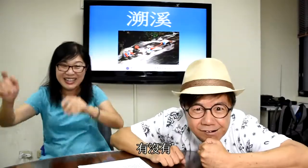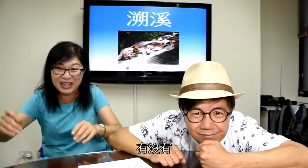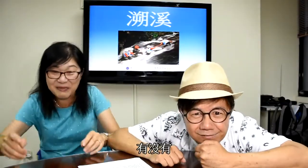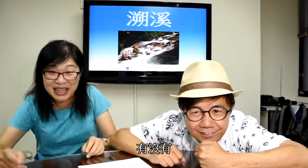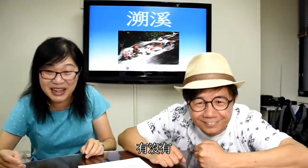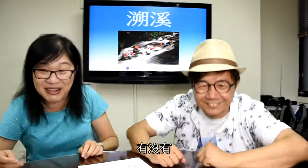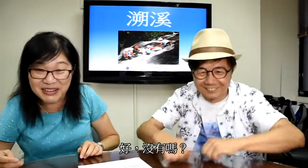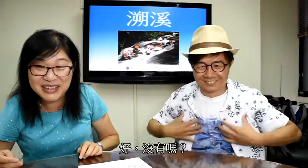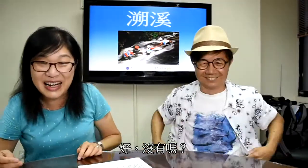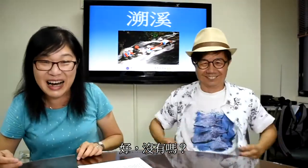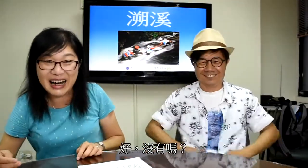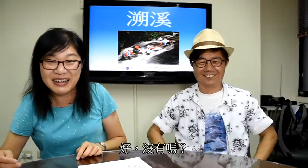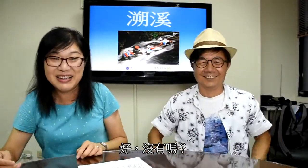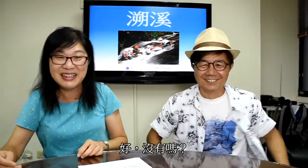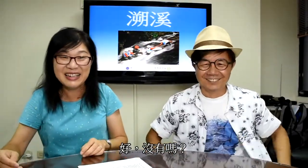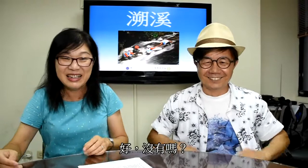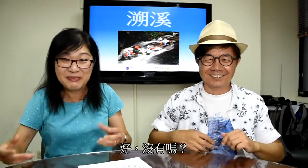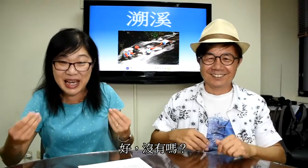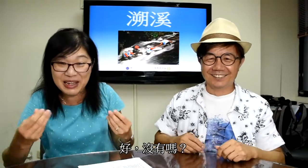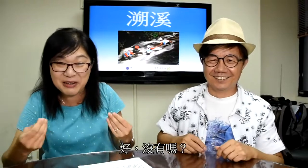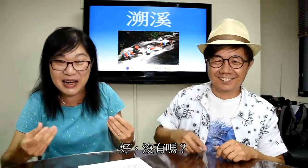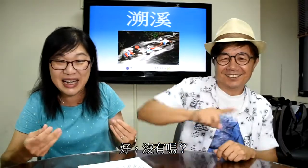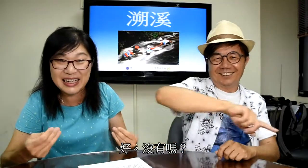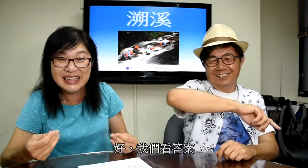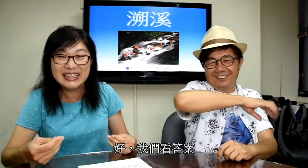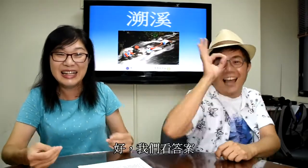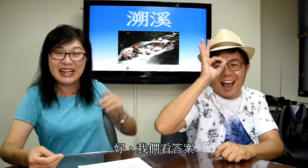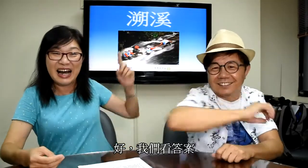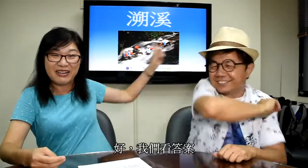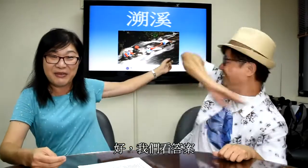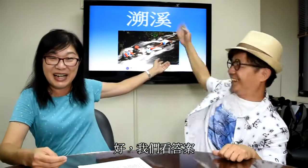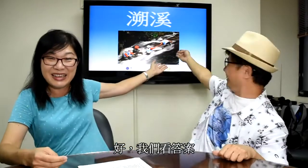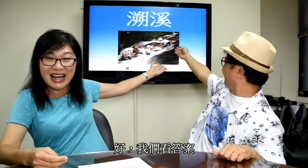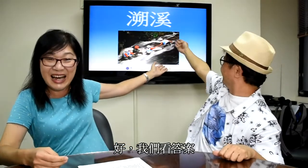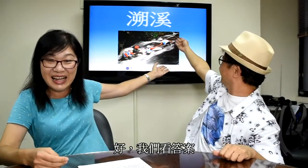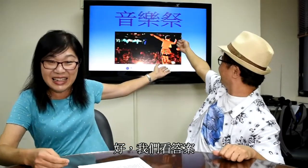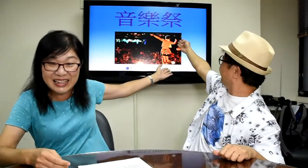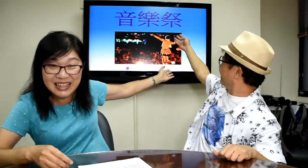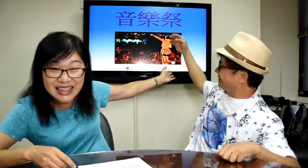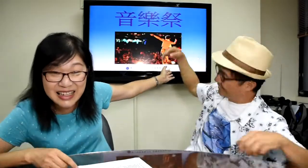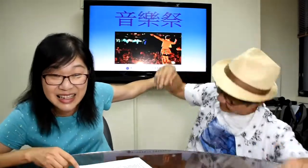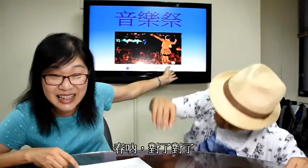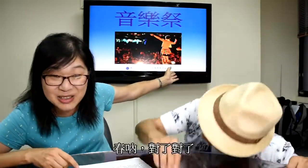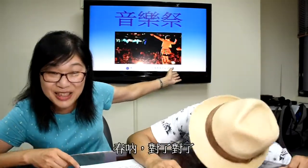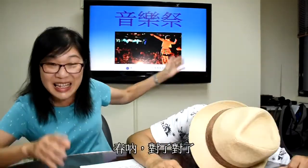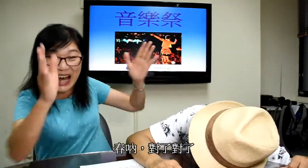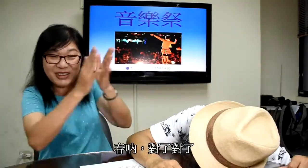有没有？好，没有吗？好，我们看答案。春娜，对了，